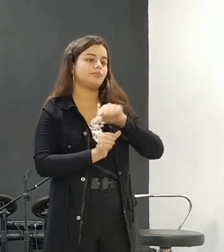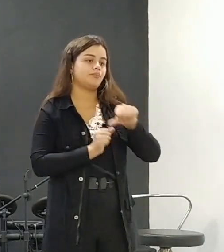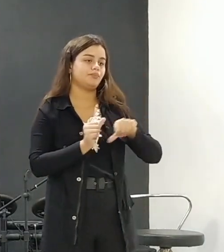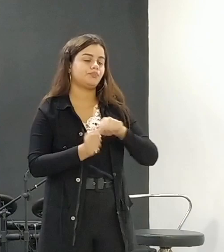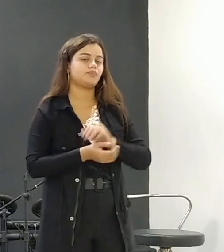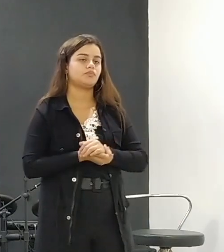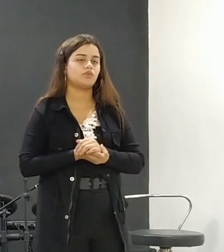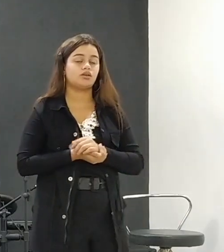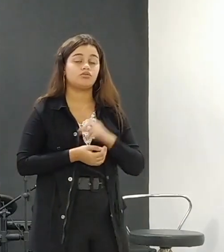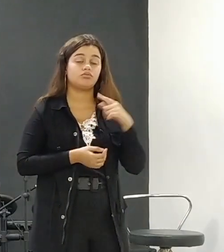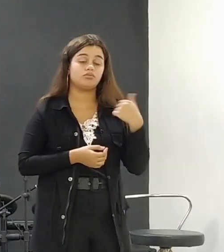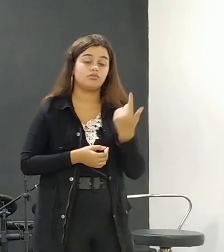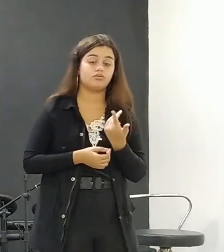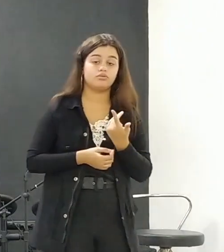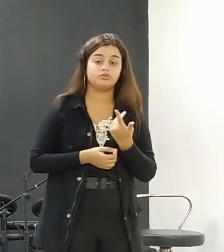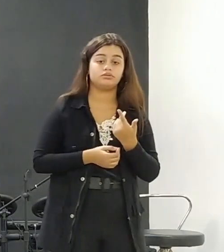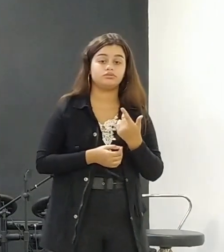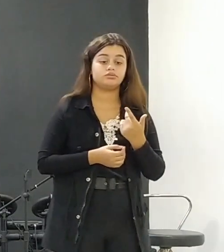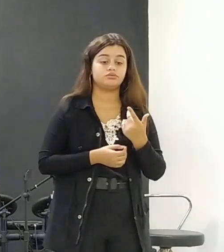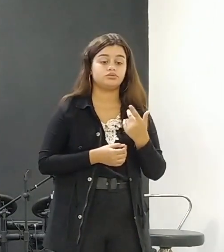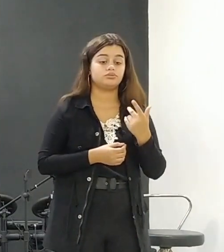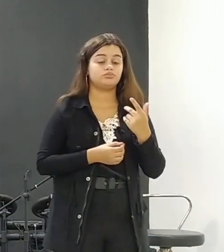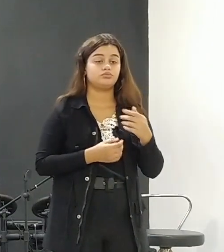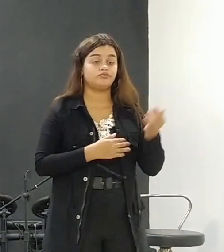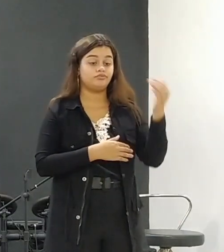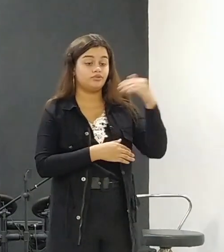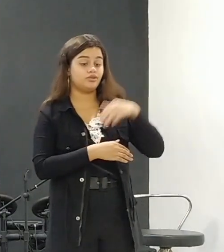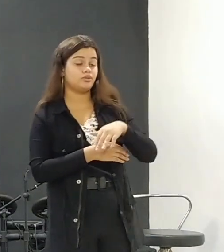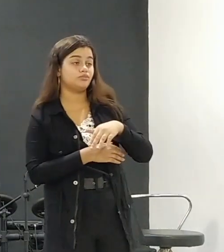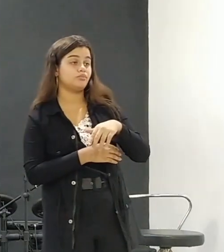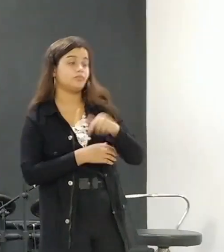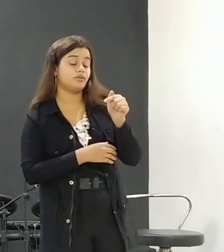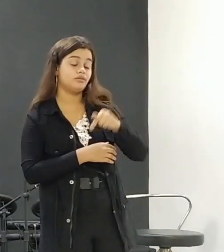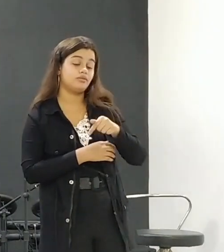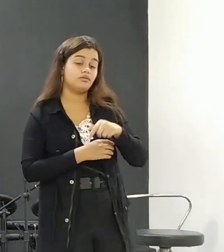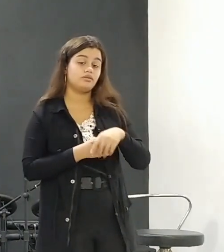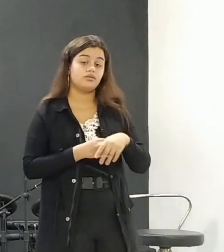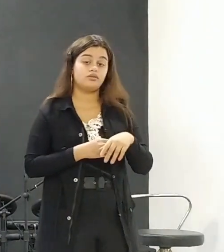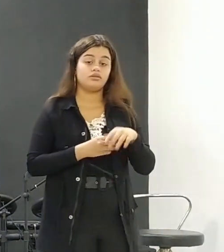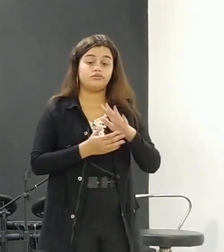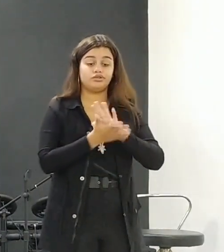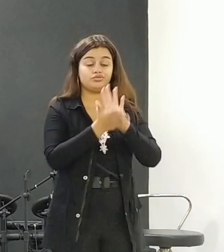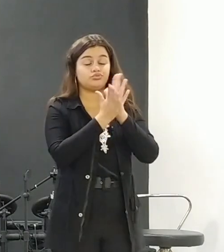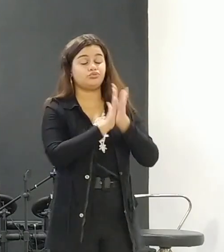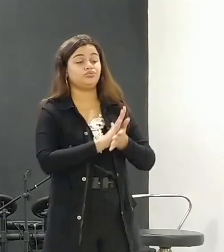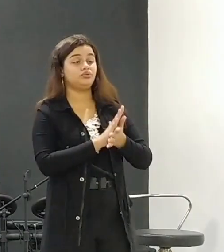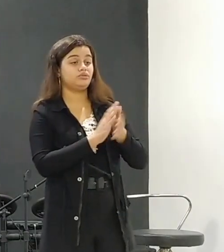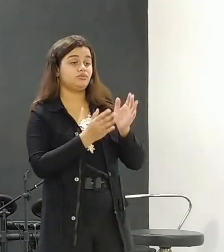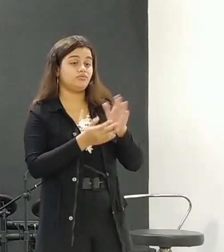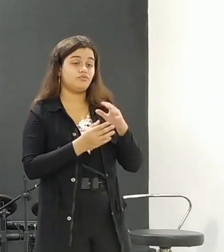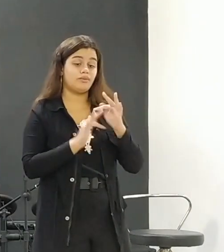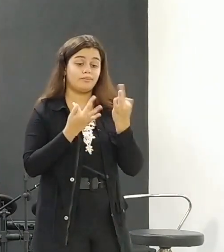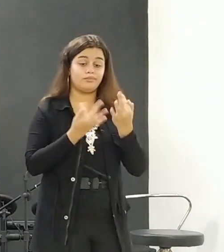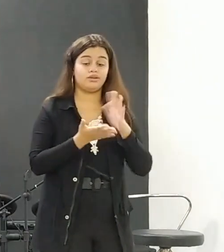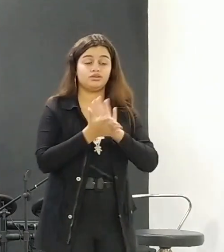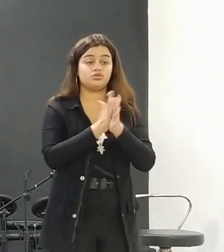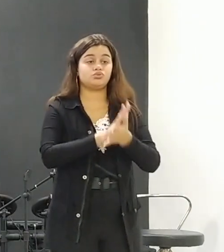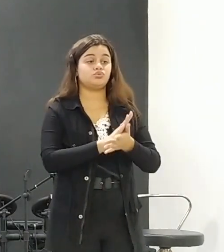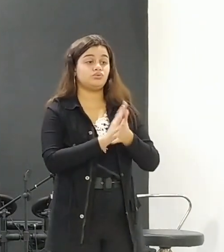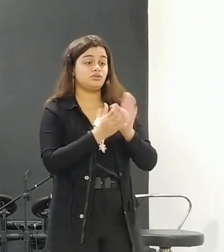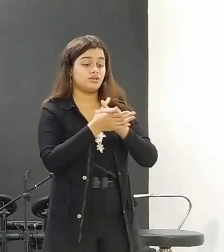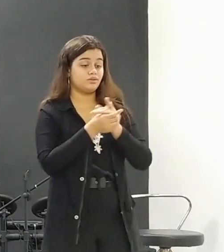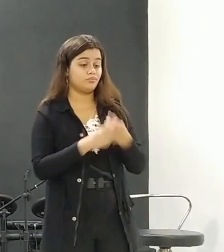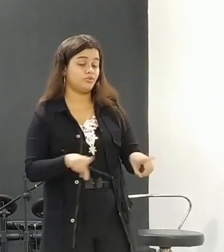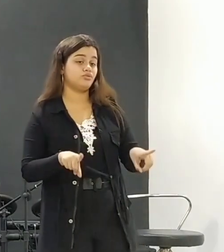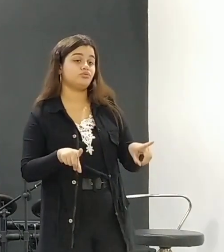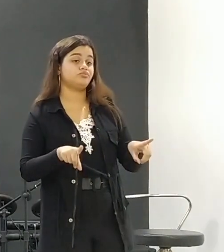nós entramos aqui destruídos, família destruída, casamento destruído, pessoas que entraram aqui quase se